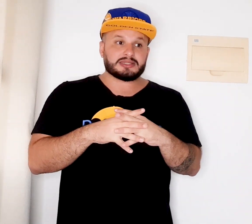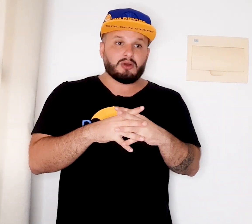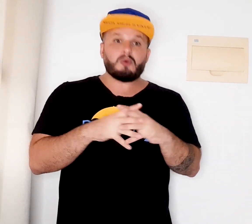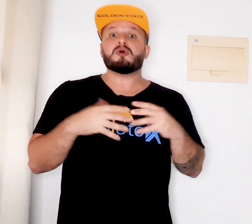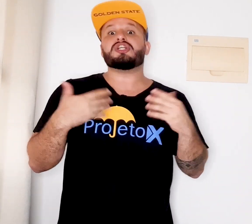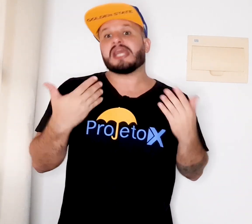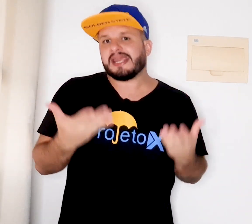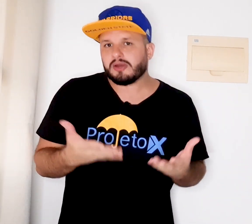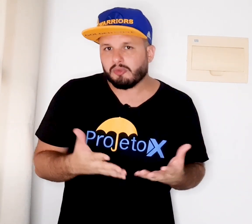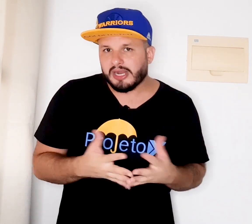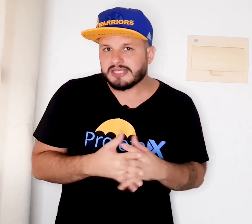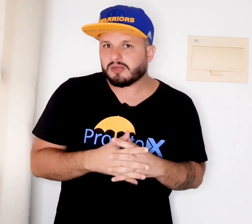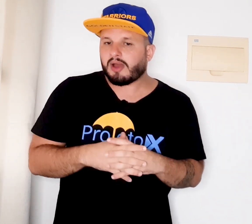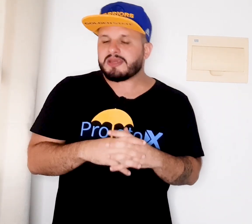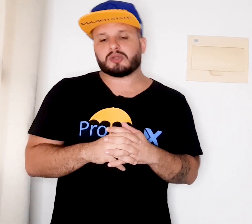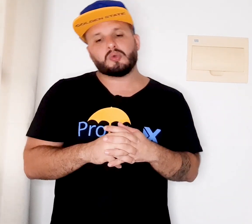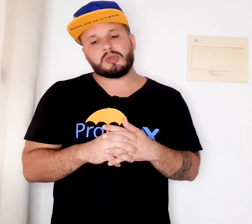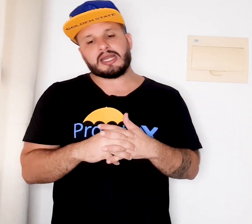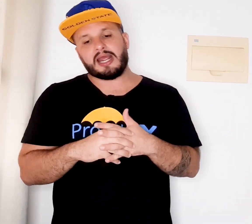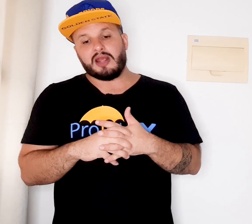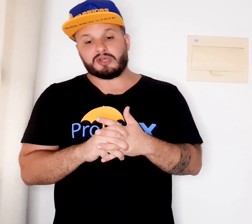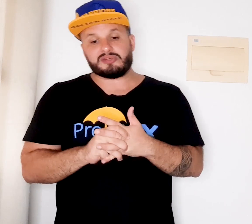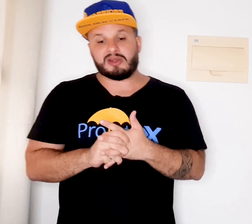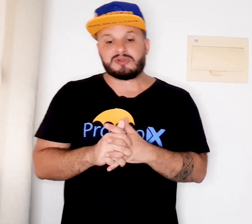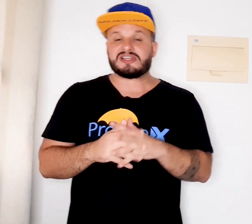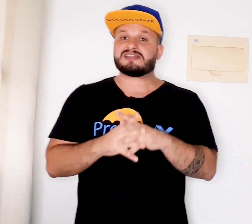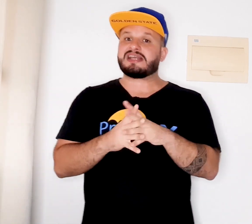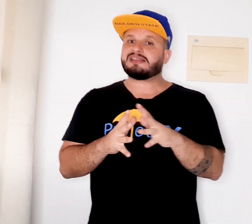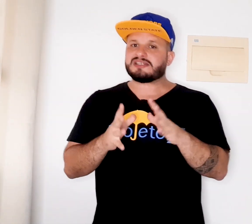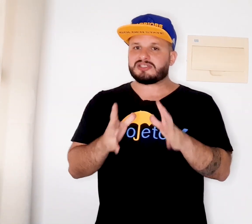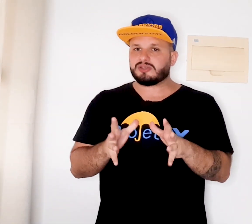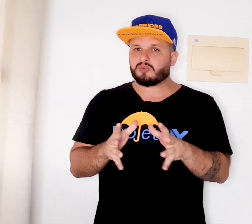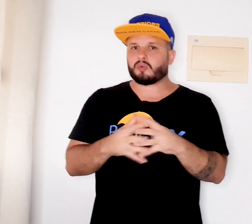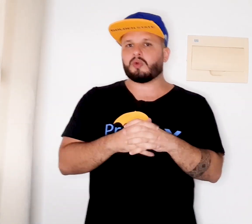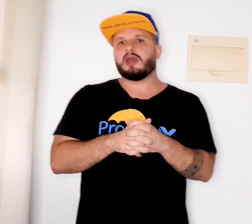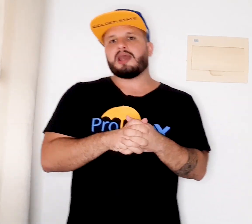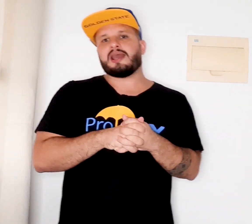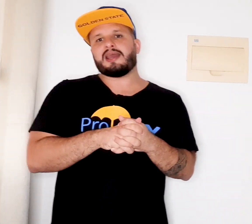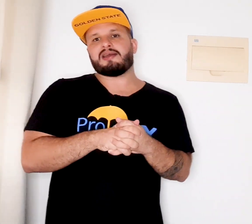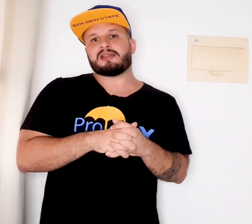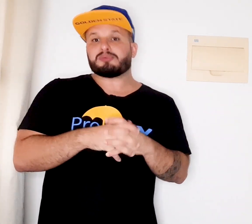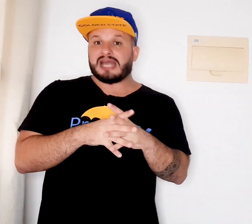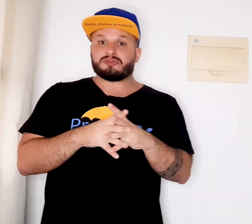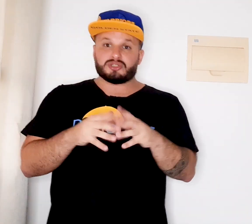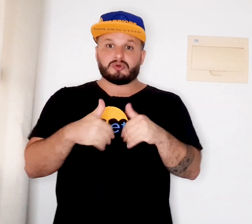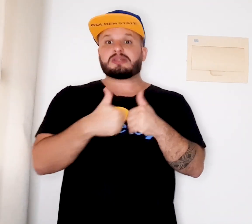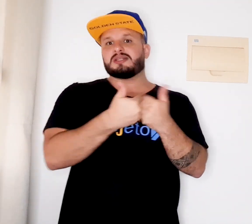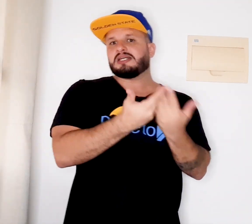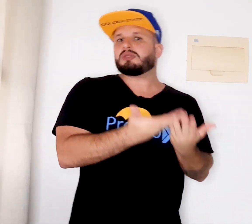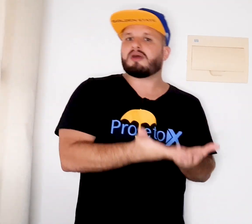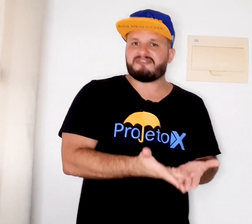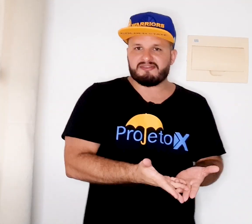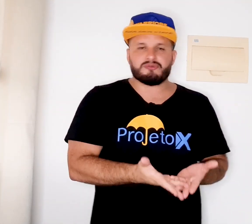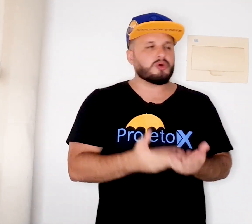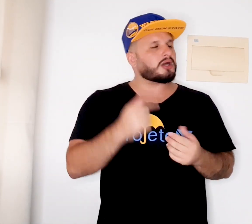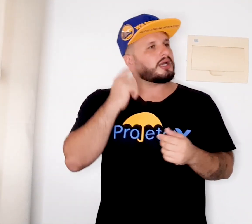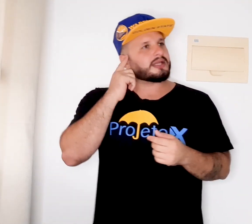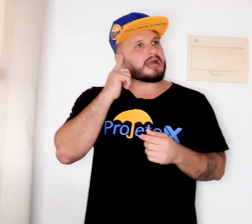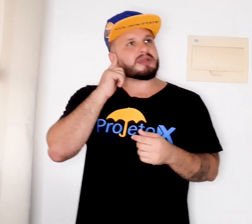tão homogêneo com relação à abertura, né? Nós tivemos 65 deputados votando a favor da abertura